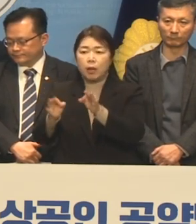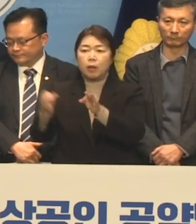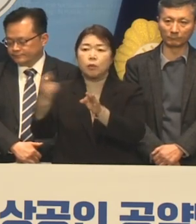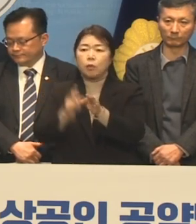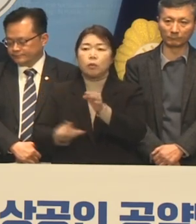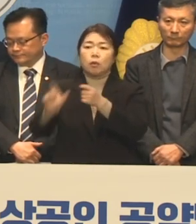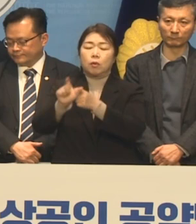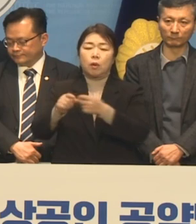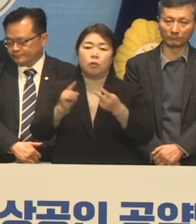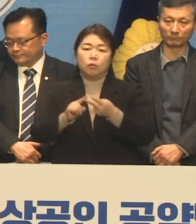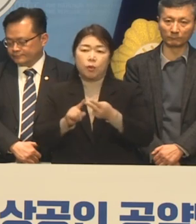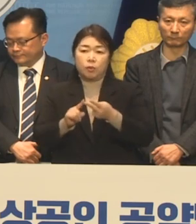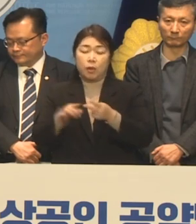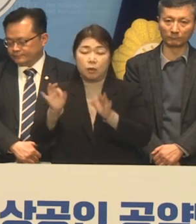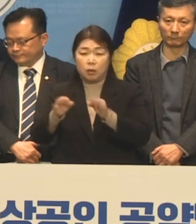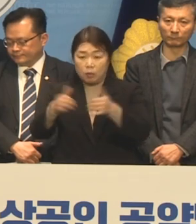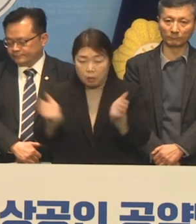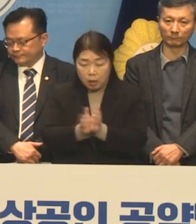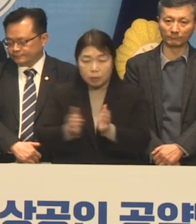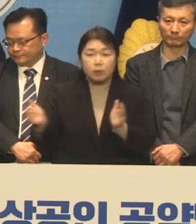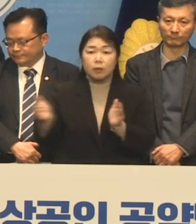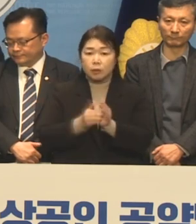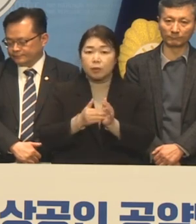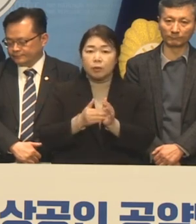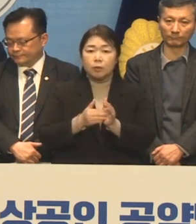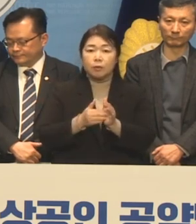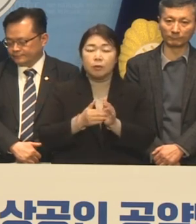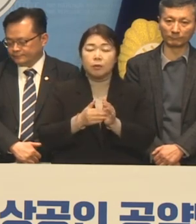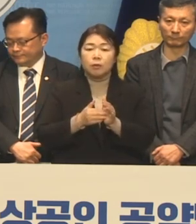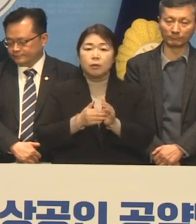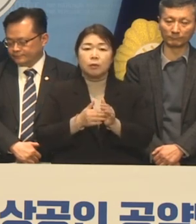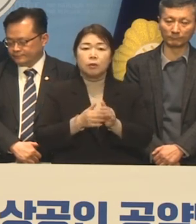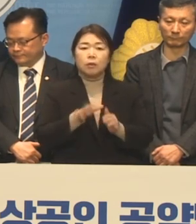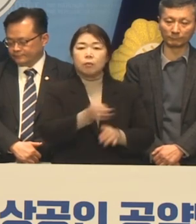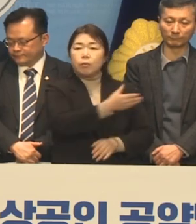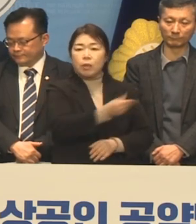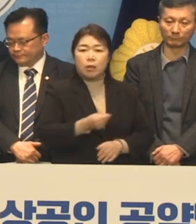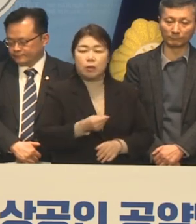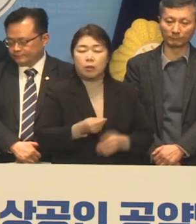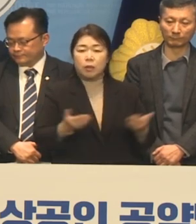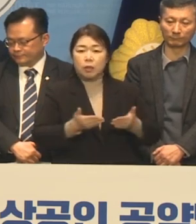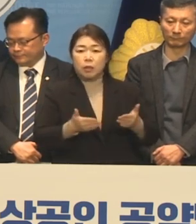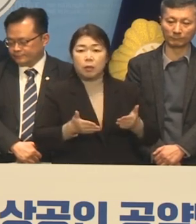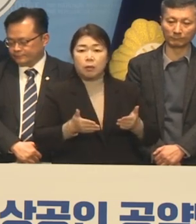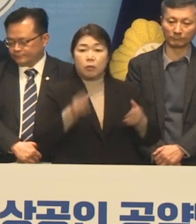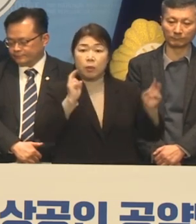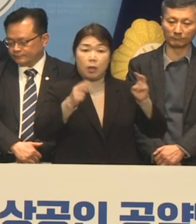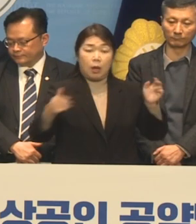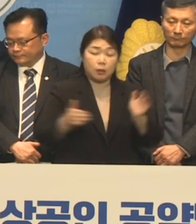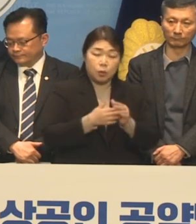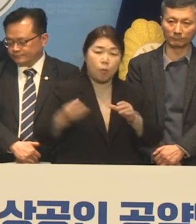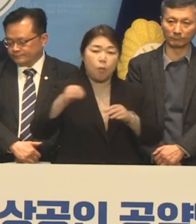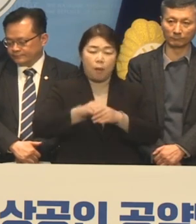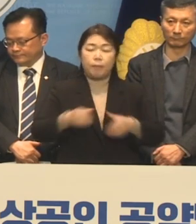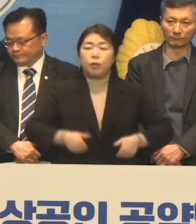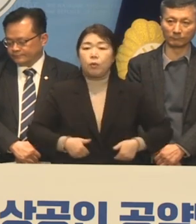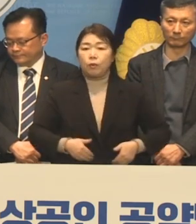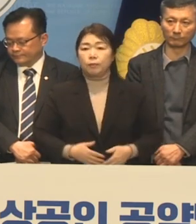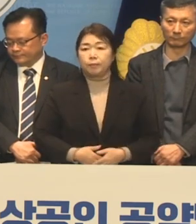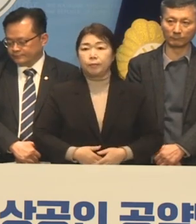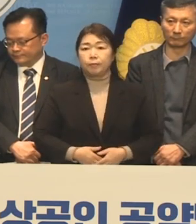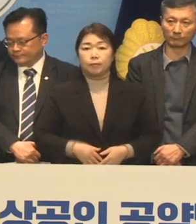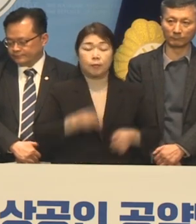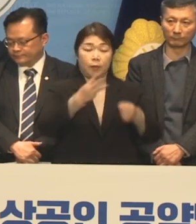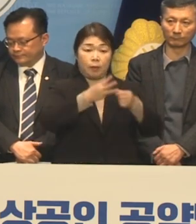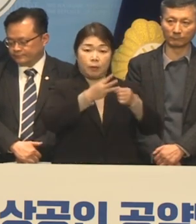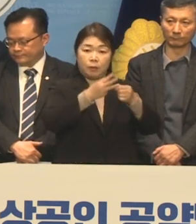물론이고 비은행권 금융회사 및 대부업까지 확대해야 합니다. 셋째, IMF 위기